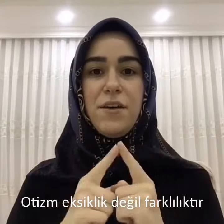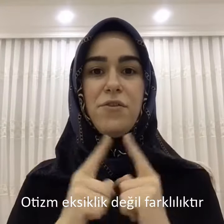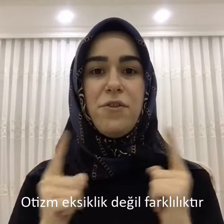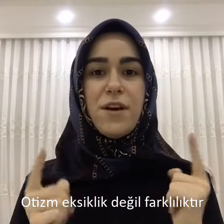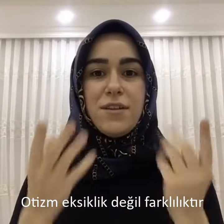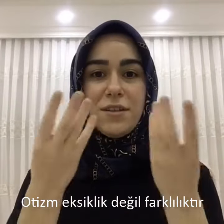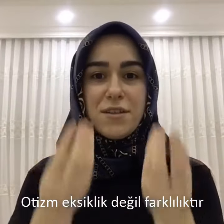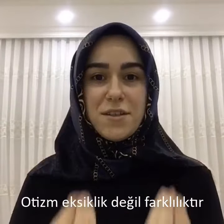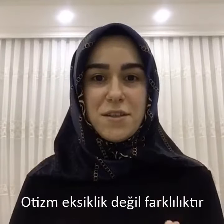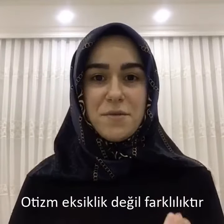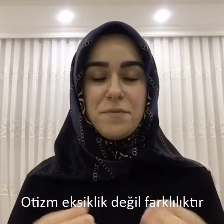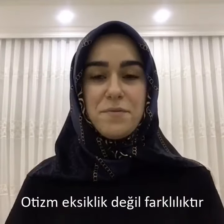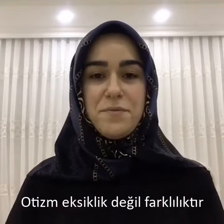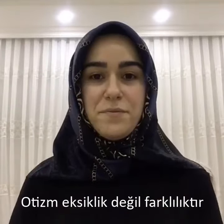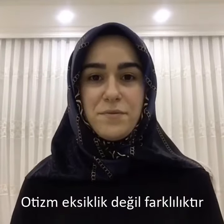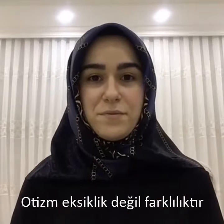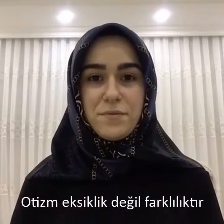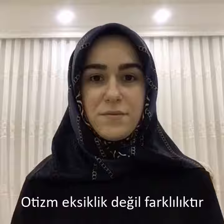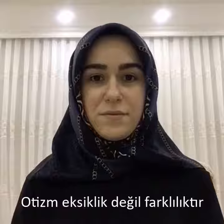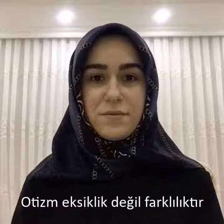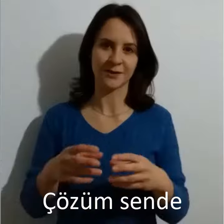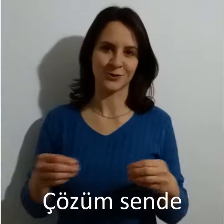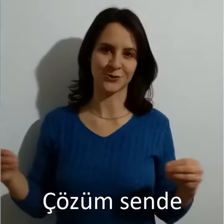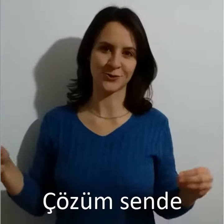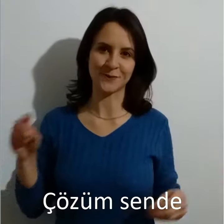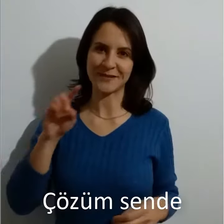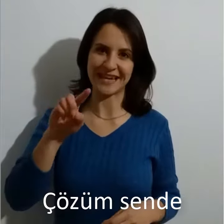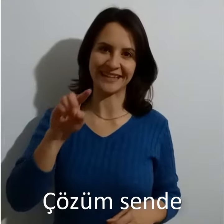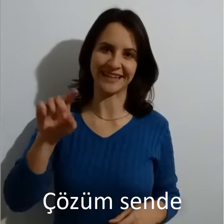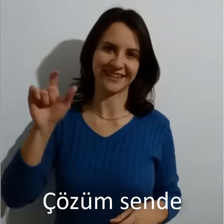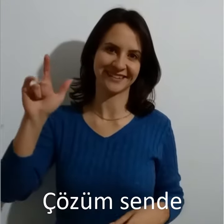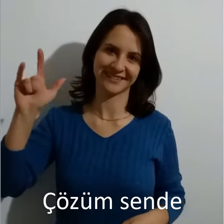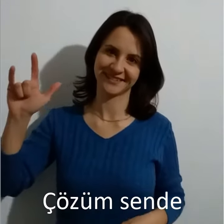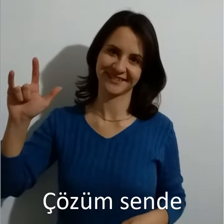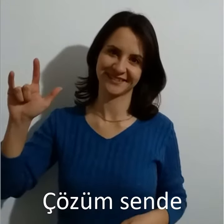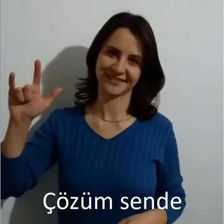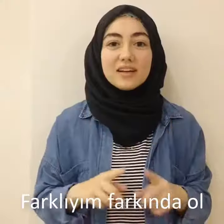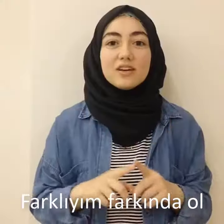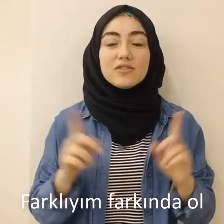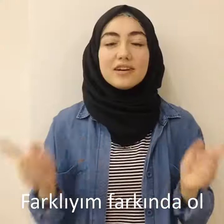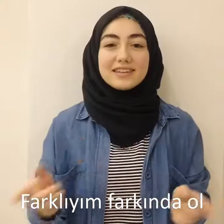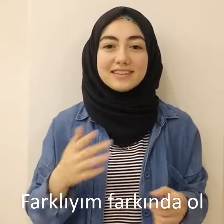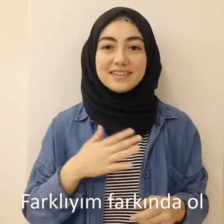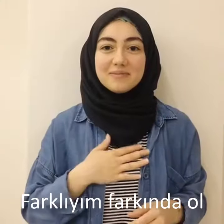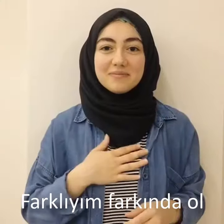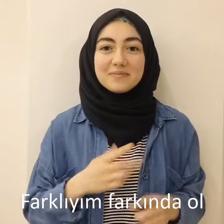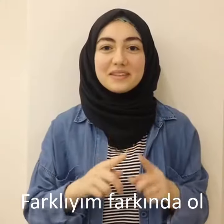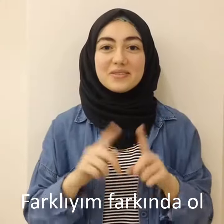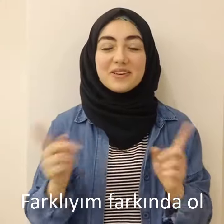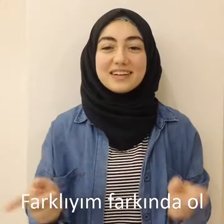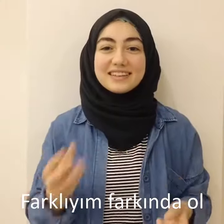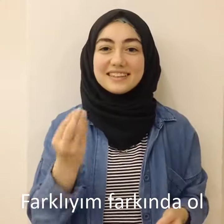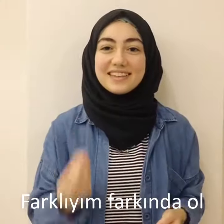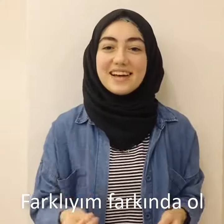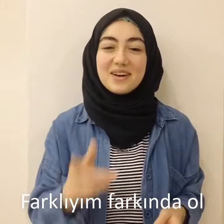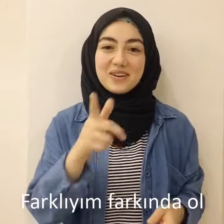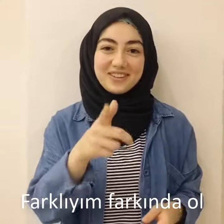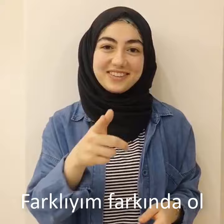farklılıktır. Çözüm senden. Farklıyım, farkında ol.